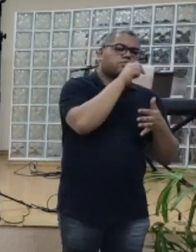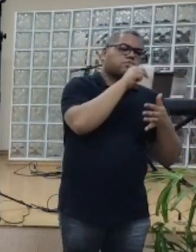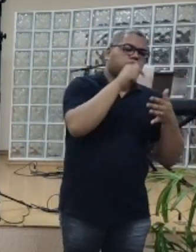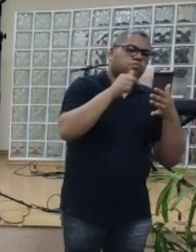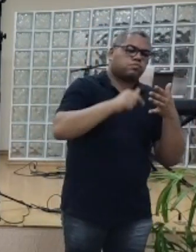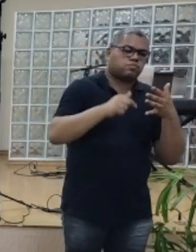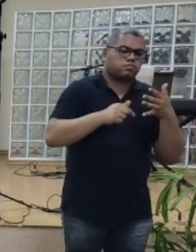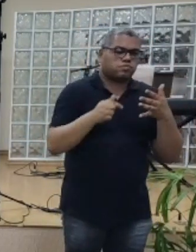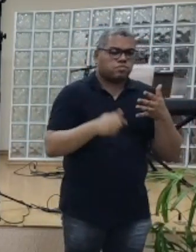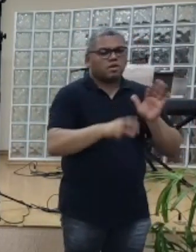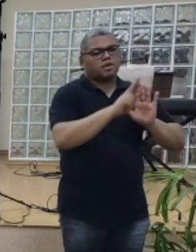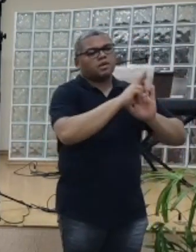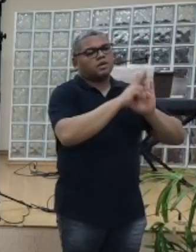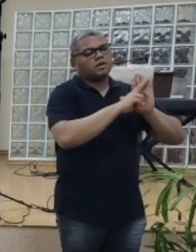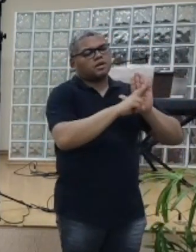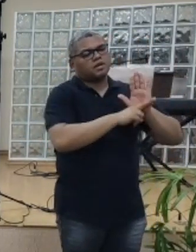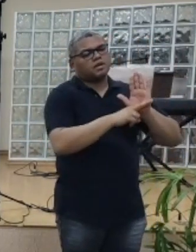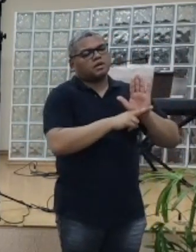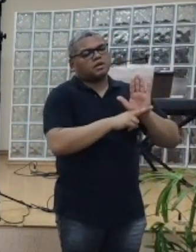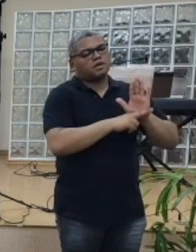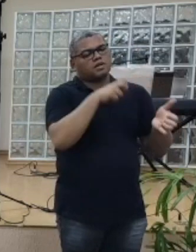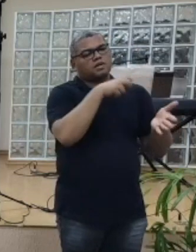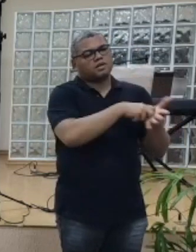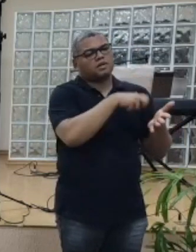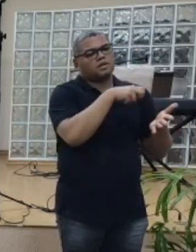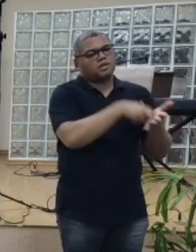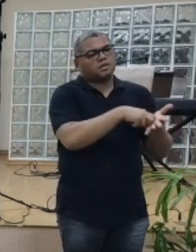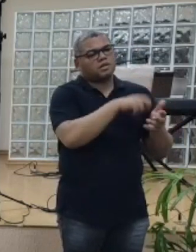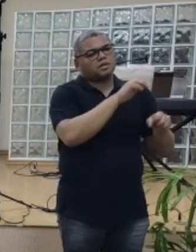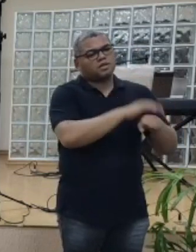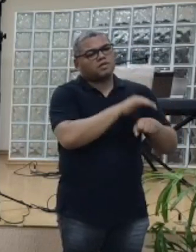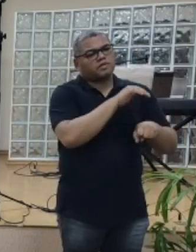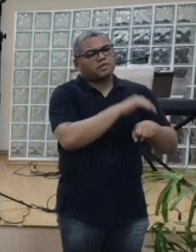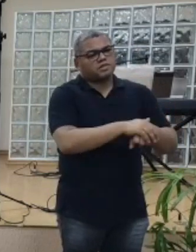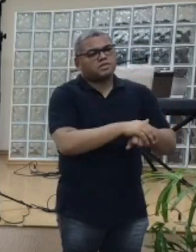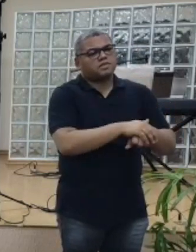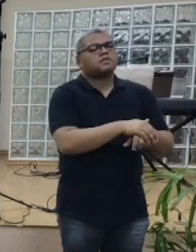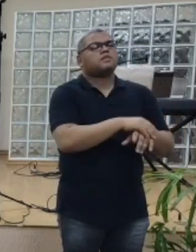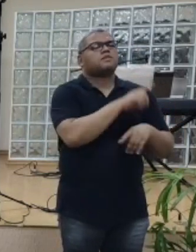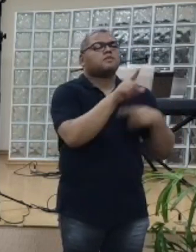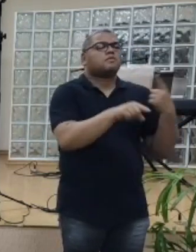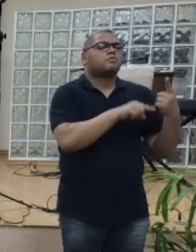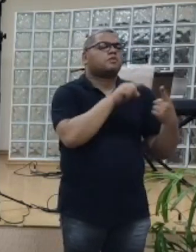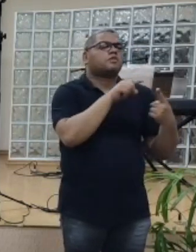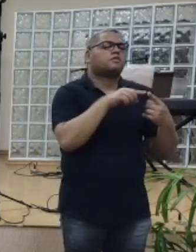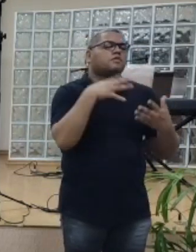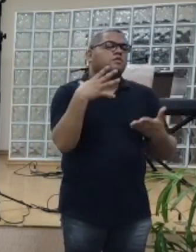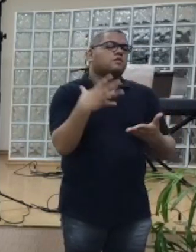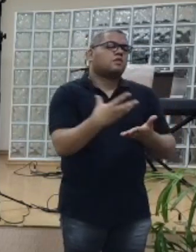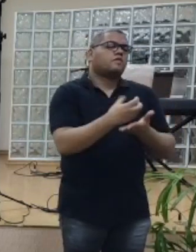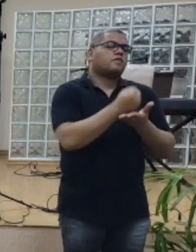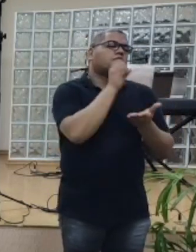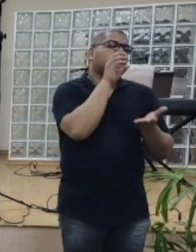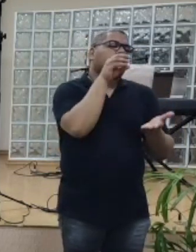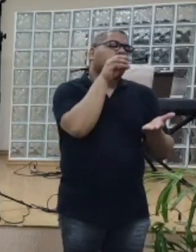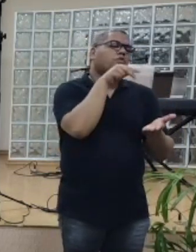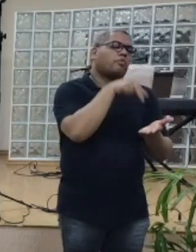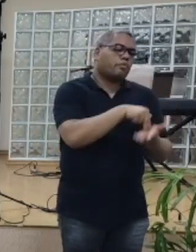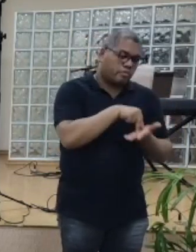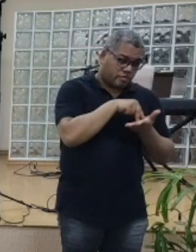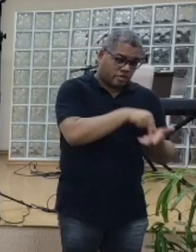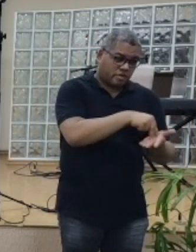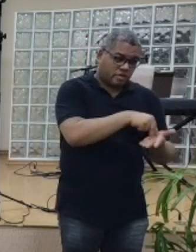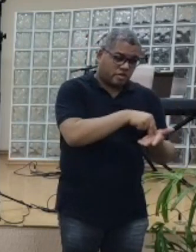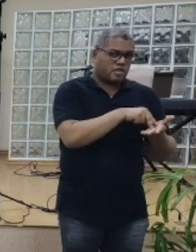e regras de obrigatoriedades que ele fazia para tentar manter a sua salvação nunca seriam suficientes, porque ele era